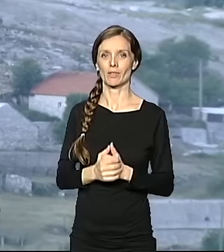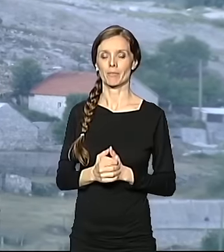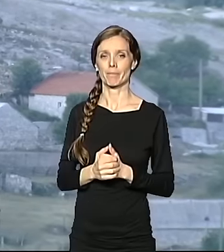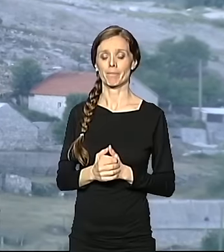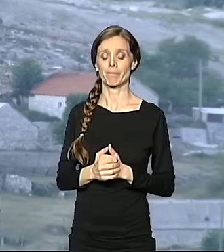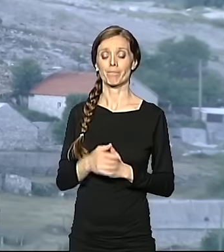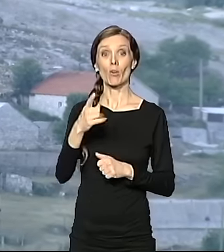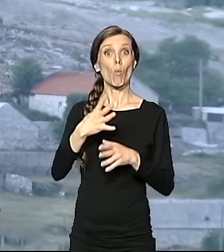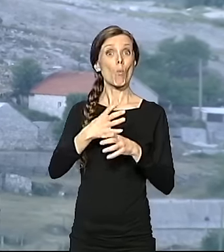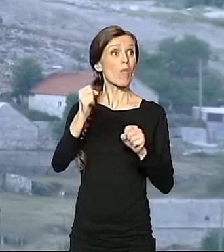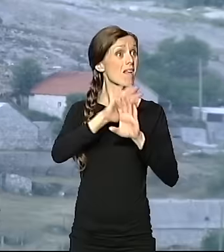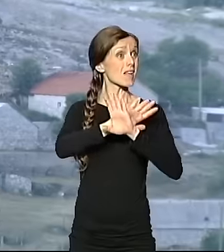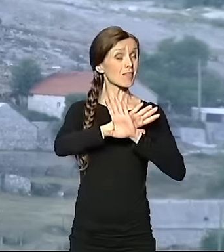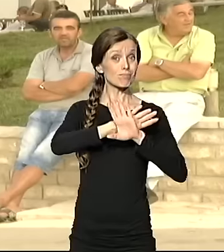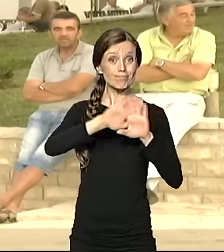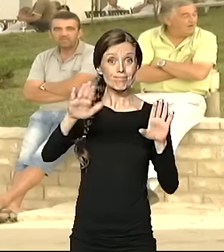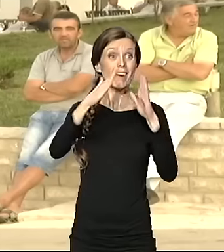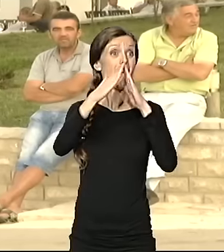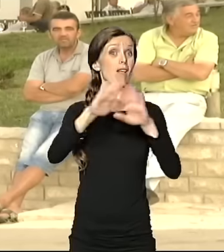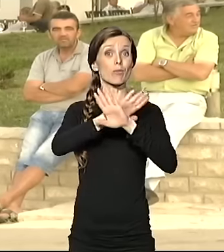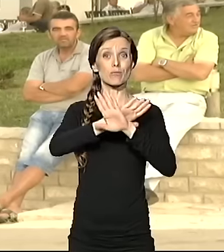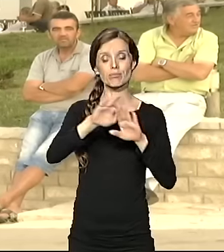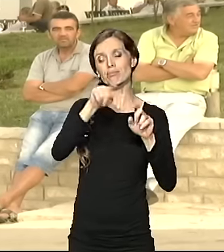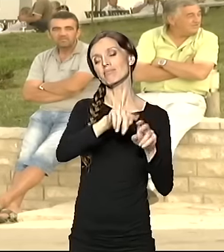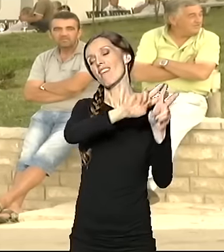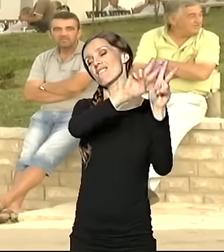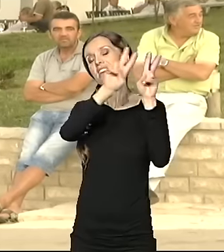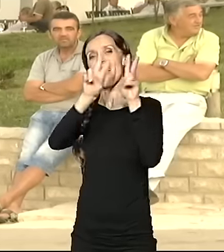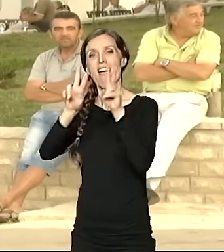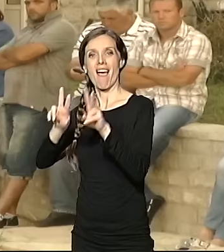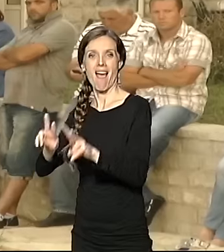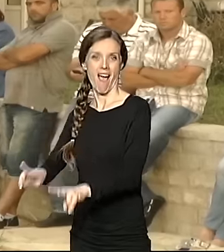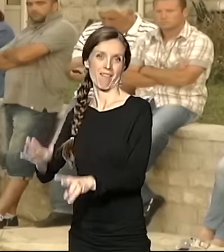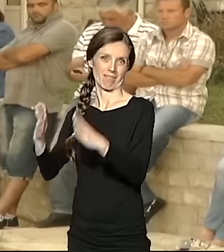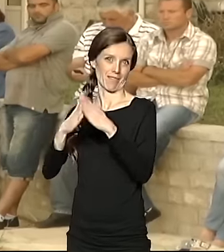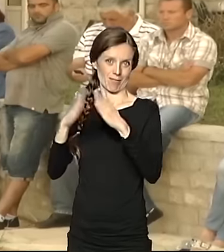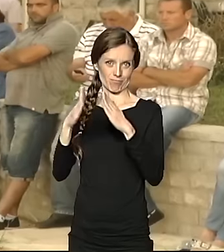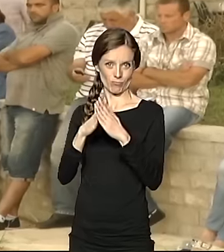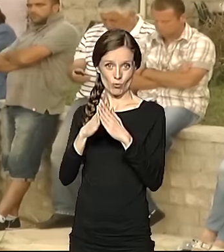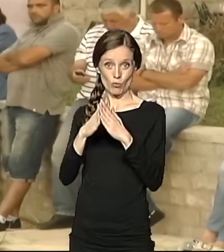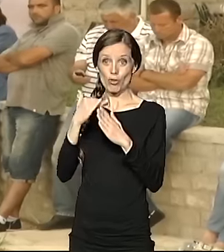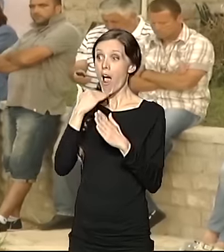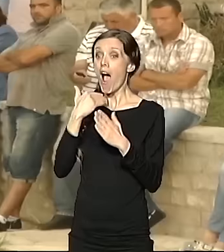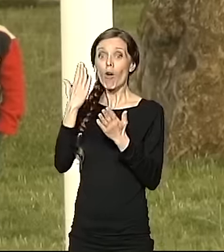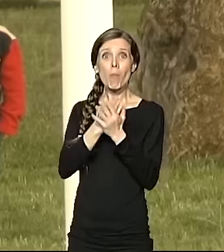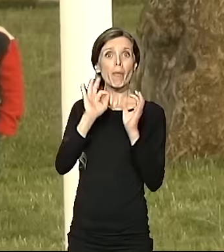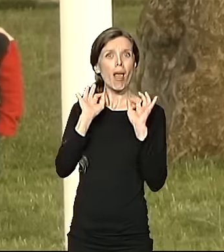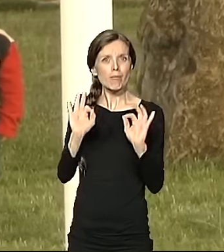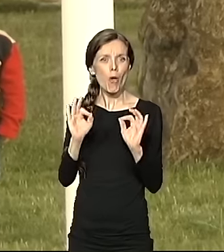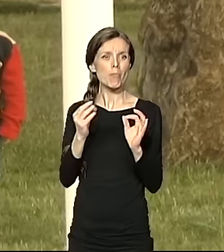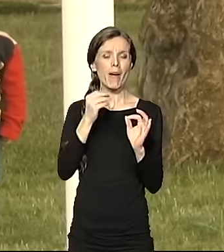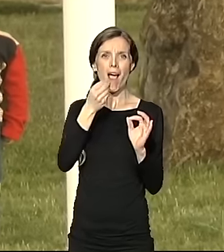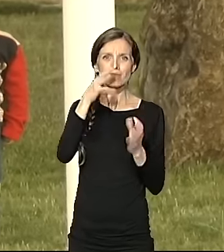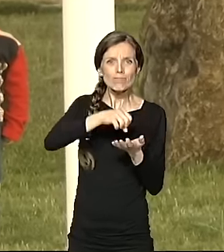U jesen, katunari se zdignu sa Katuna i slegnu tamo odakle su u proleće pošli. Ako je bila dobra ispaša, ako